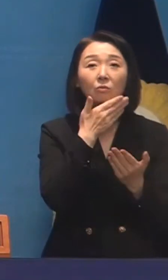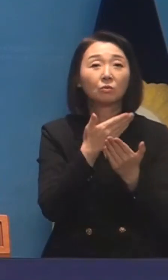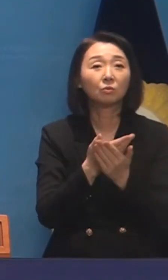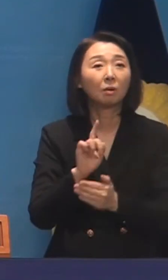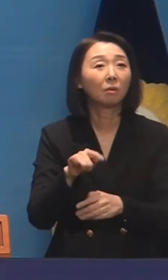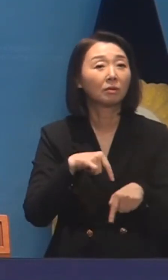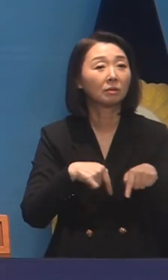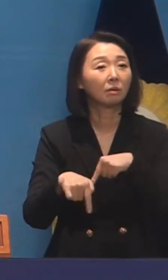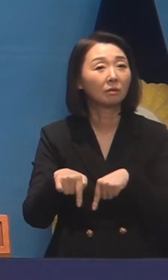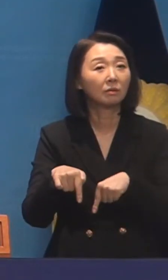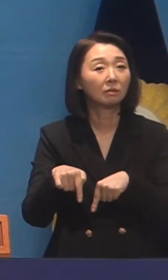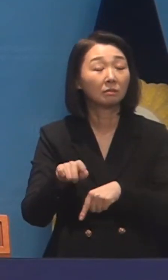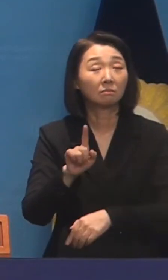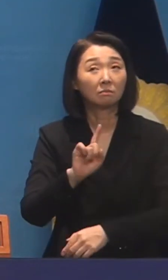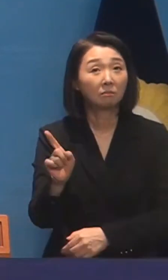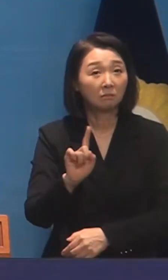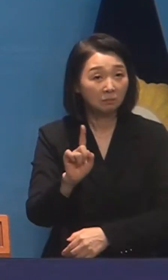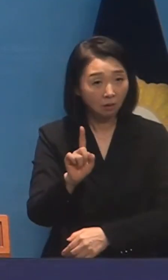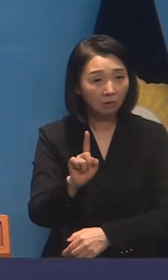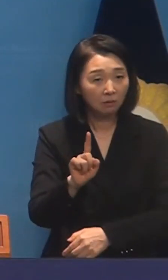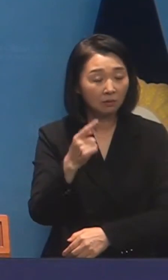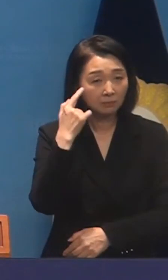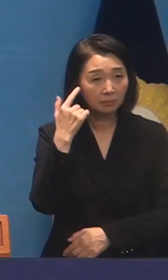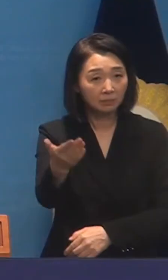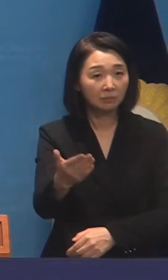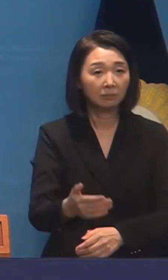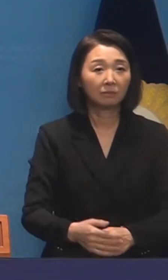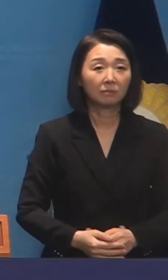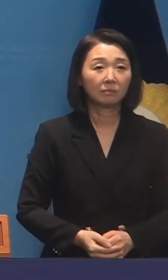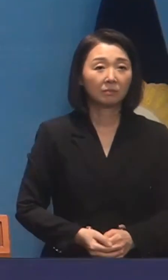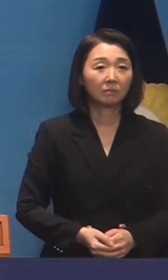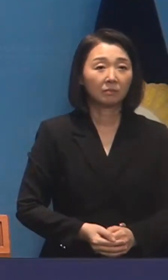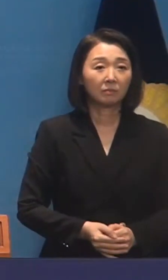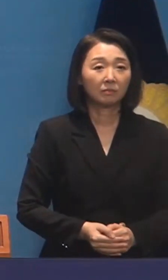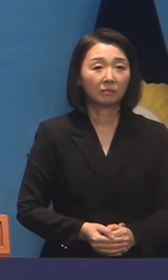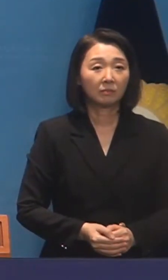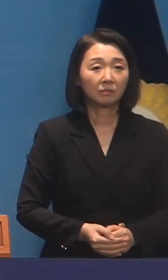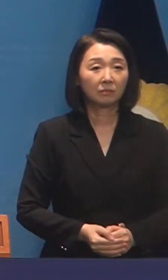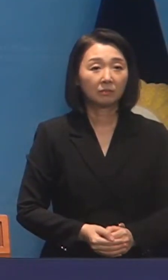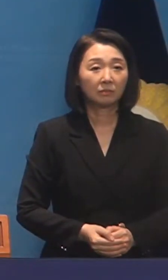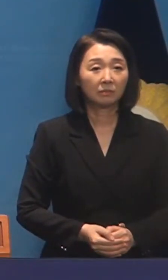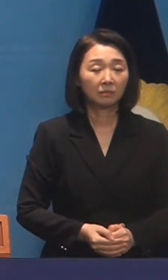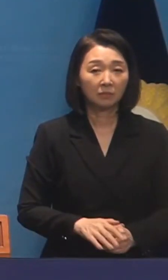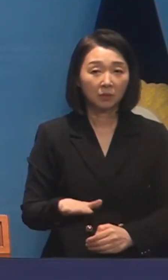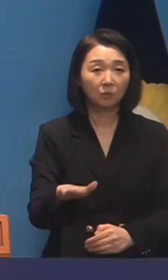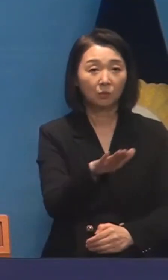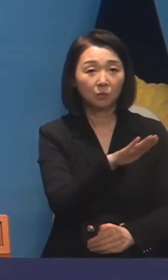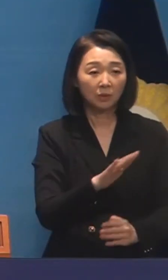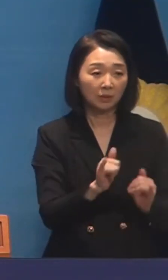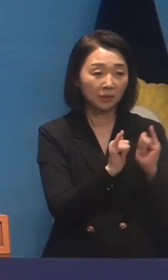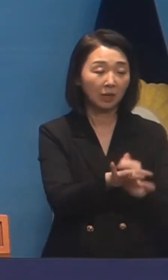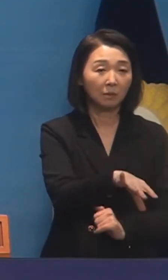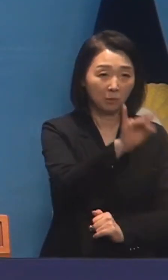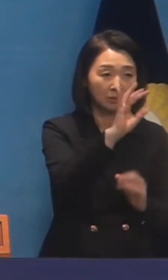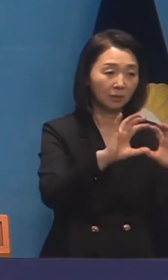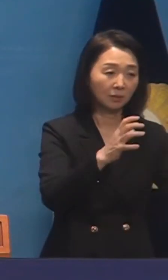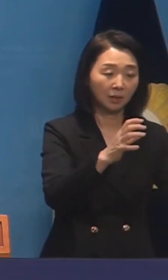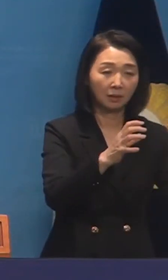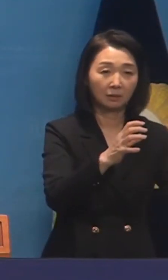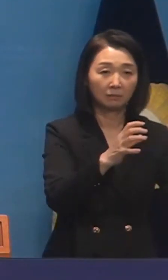중요한 정치가 과연 이 세상에 존재할 수 있습니까? 우리는 사람이 먼저인